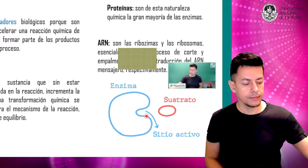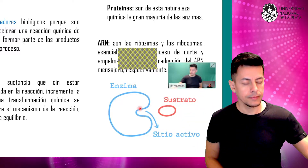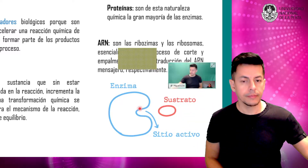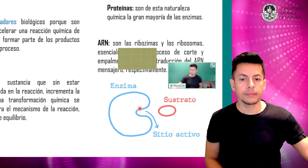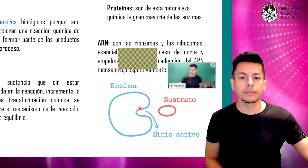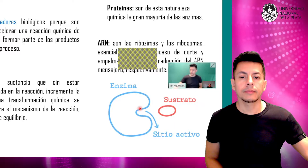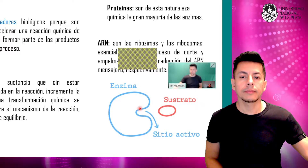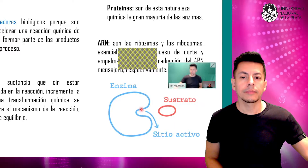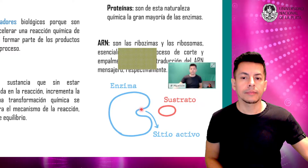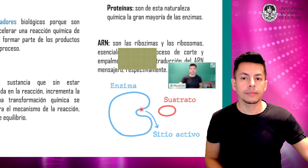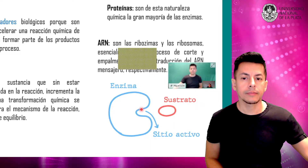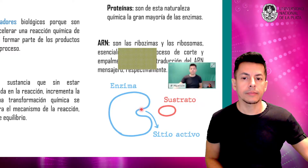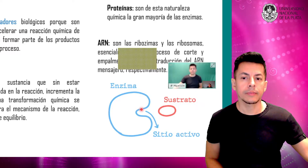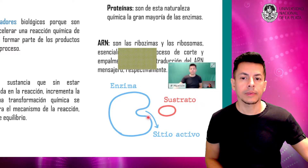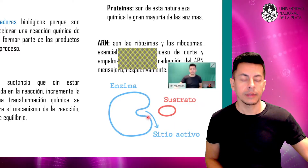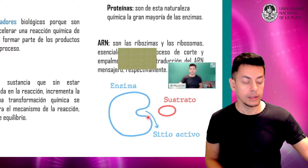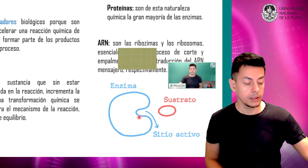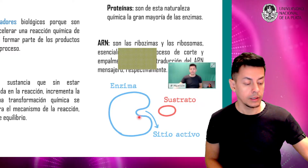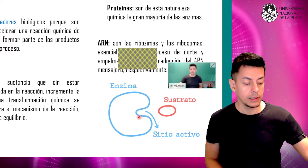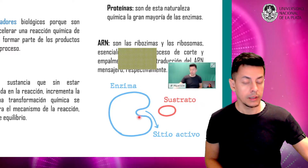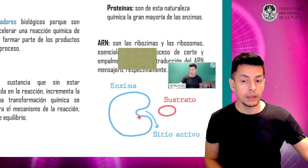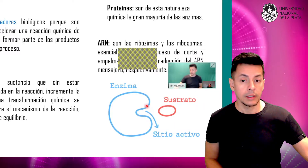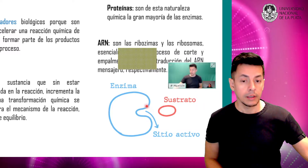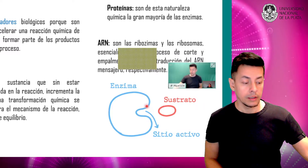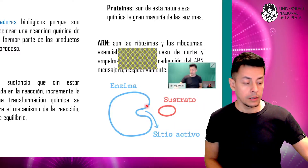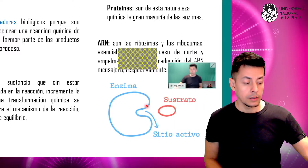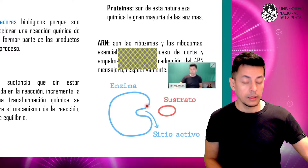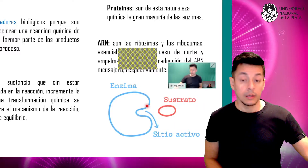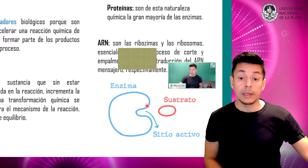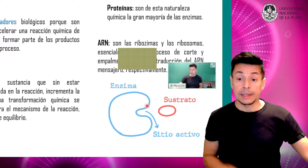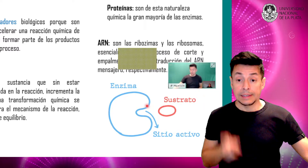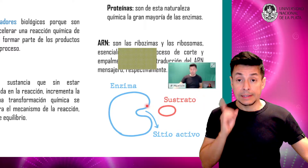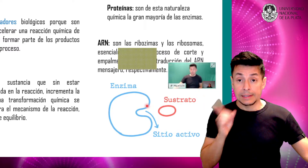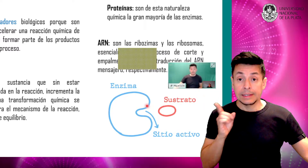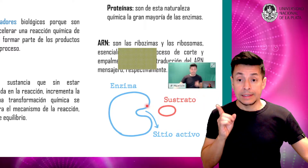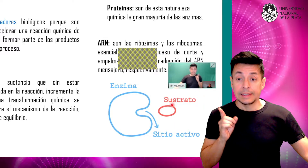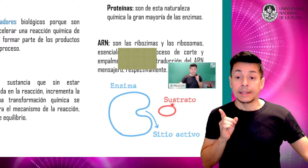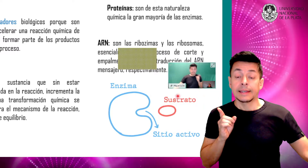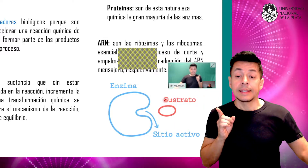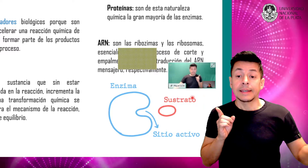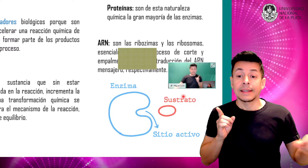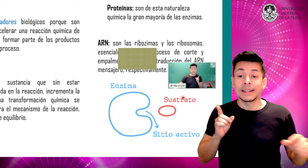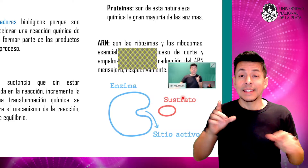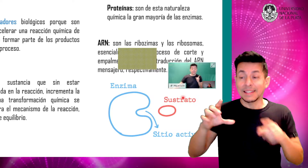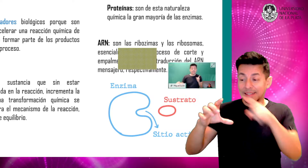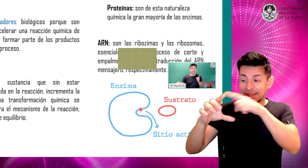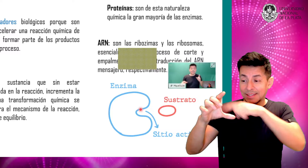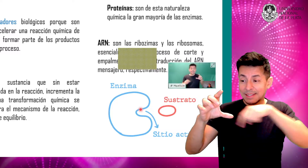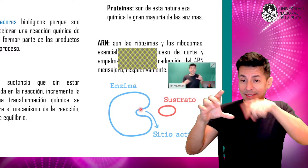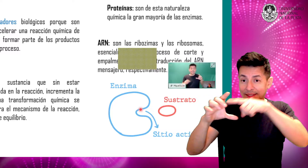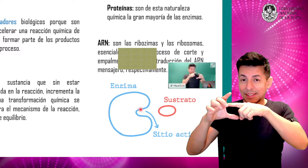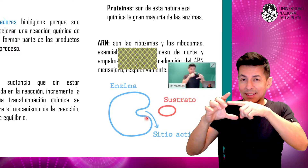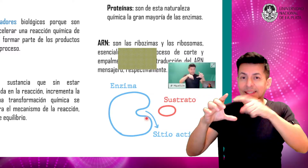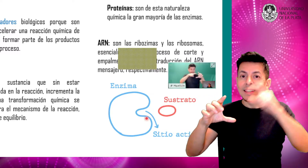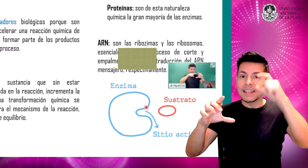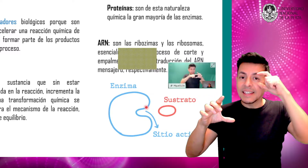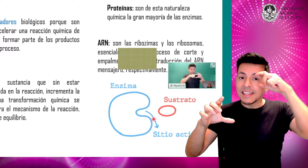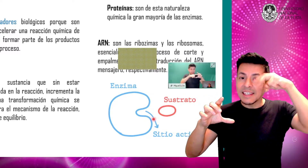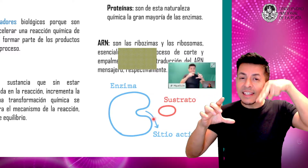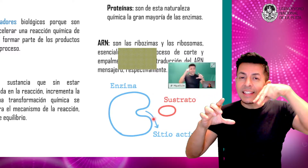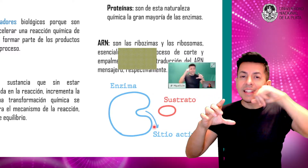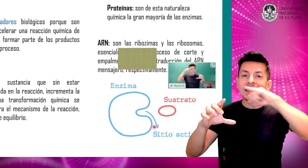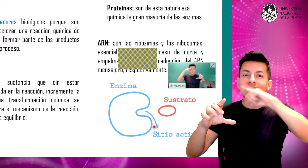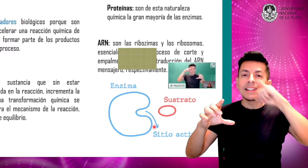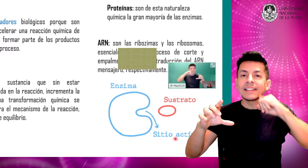El lugar de esta proteína, de esta enzima, en donde ingresa el sustrato, el huequito este, es